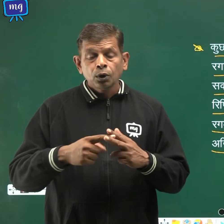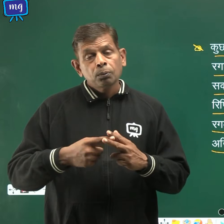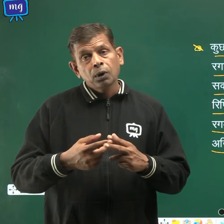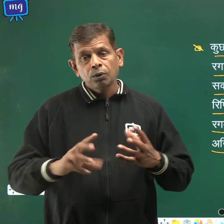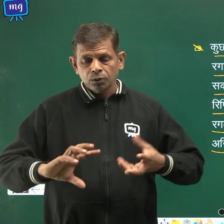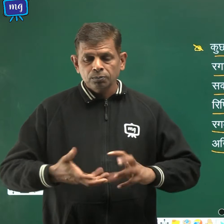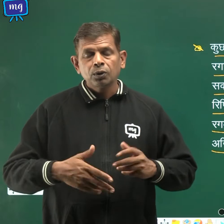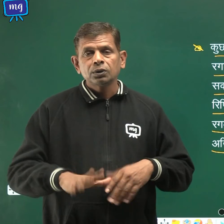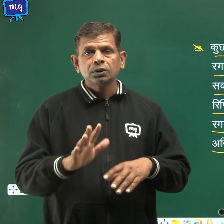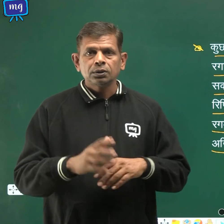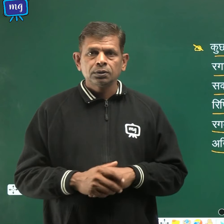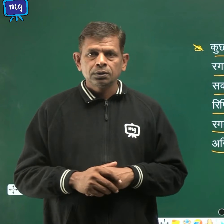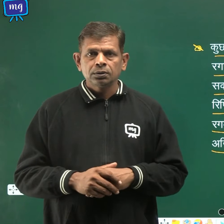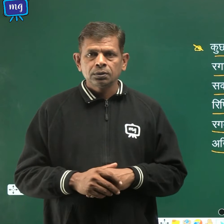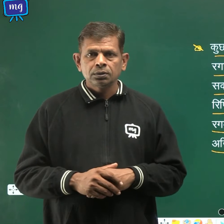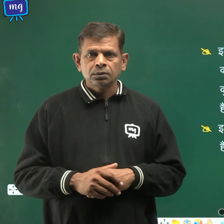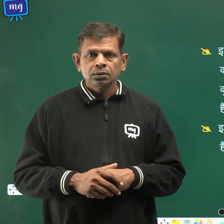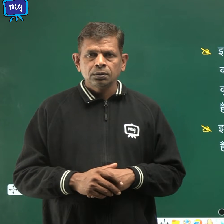है।